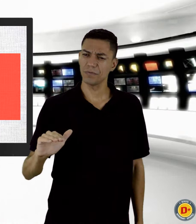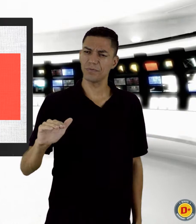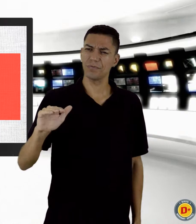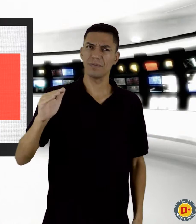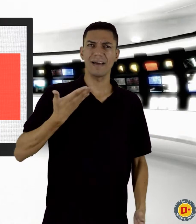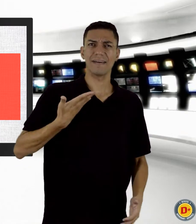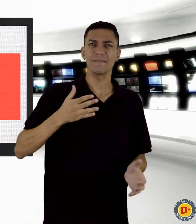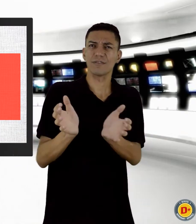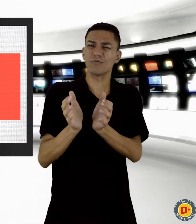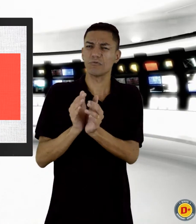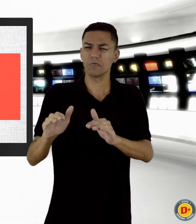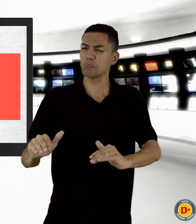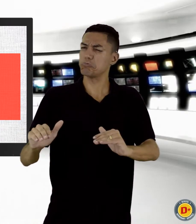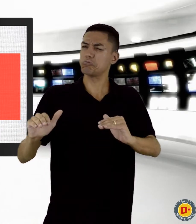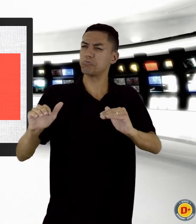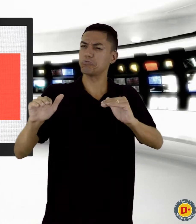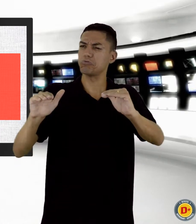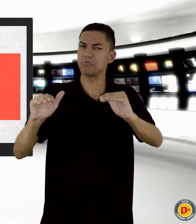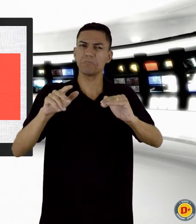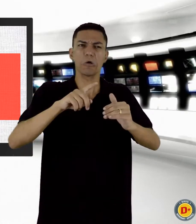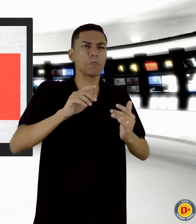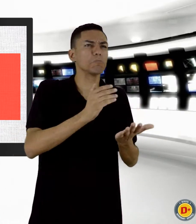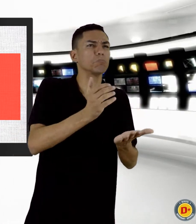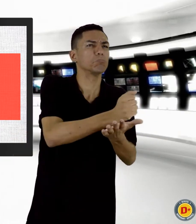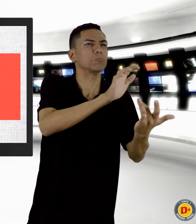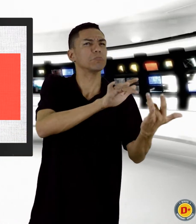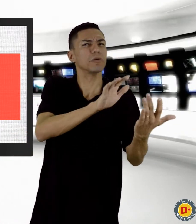estavam fazendo sexo e ela se sentia feia e indesejável.